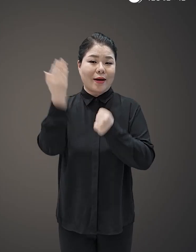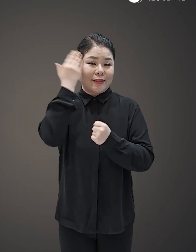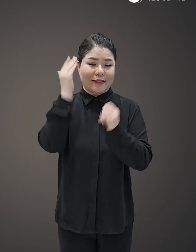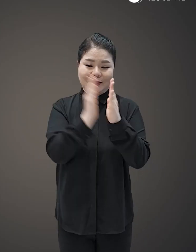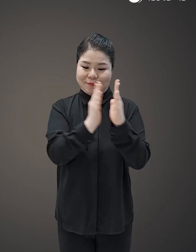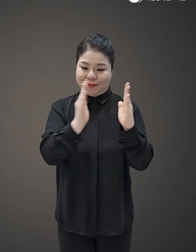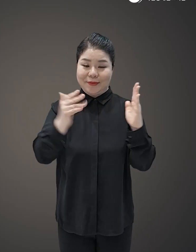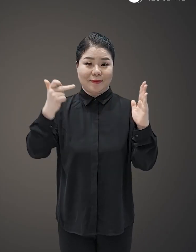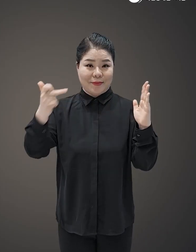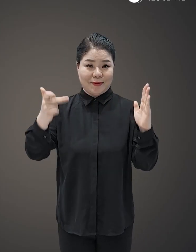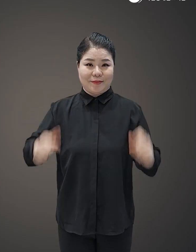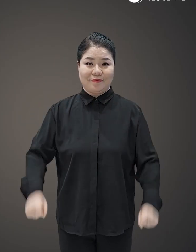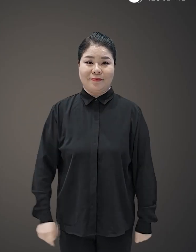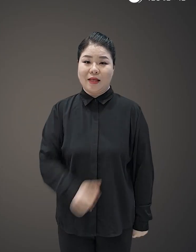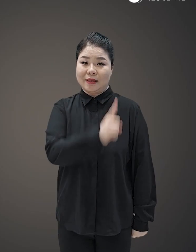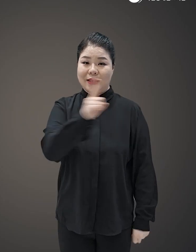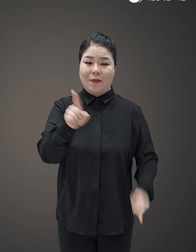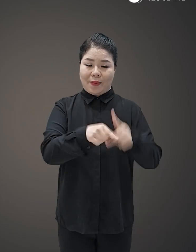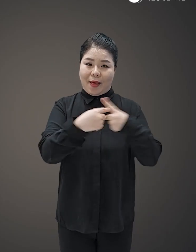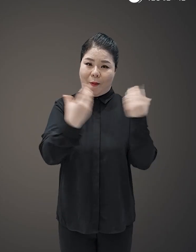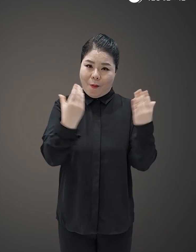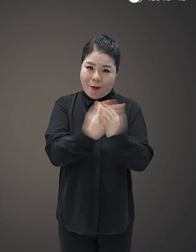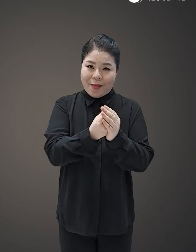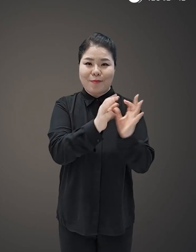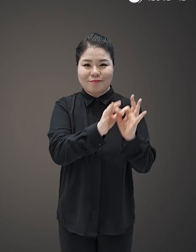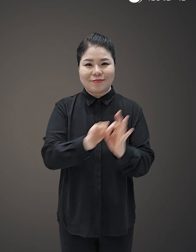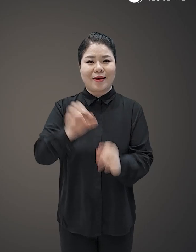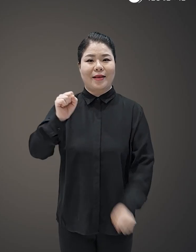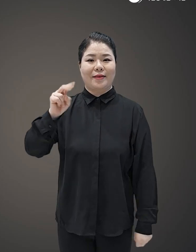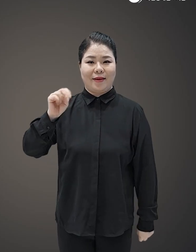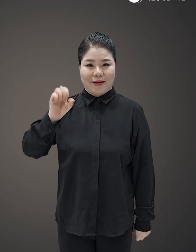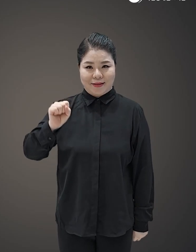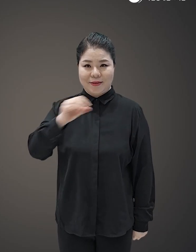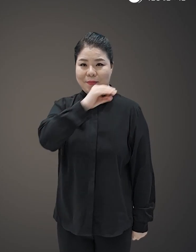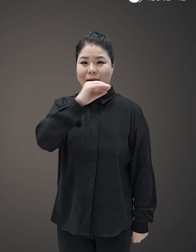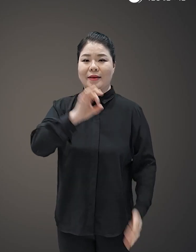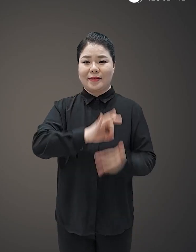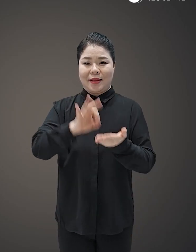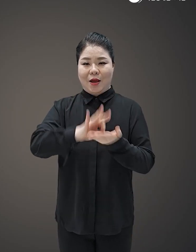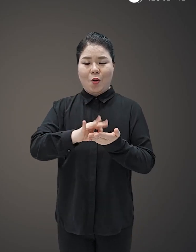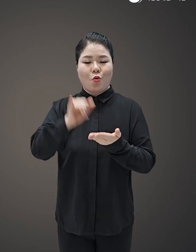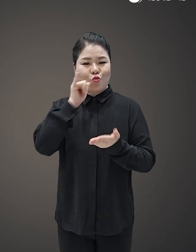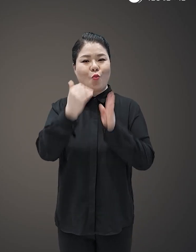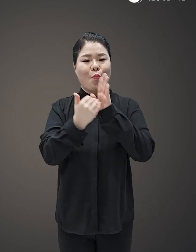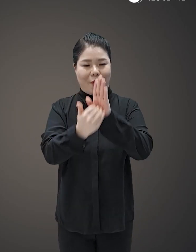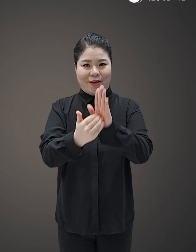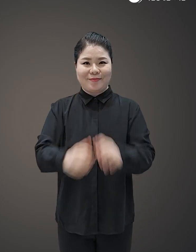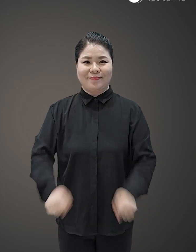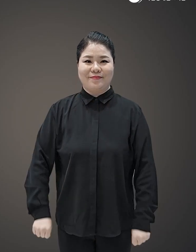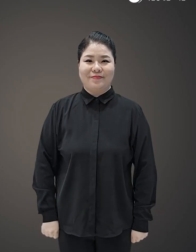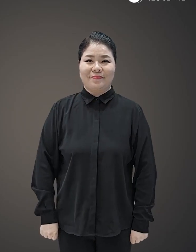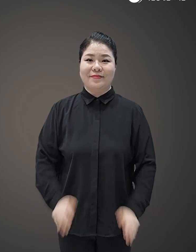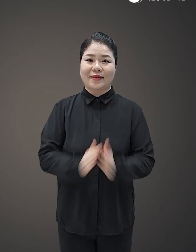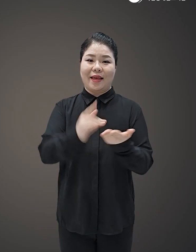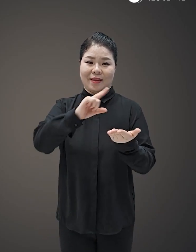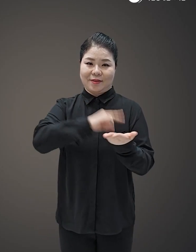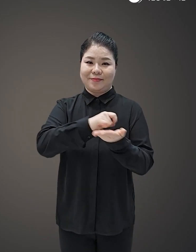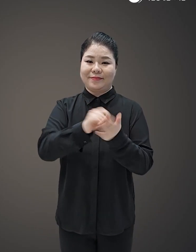과학 교양 시리즈 볼륨 17. 디지털 리터러시를 통한 소셜미디어의 올바른 사용과 과몰입